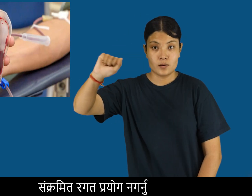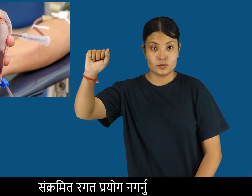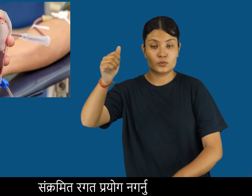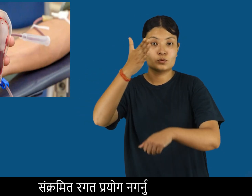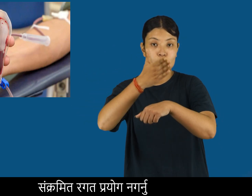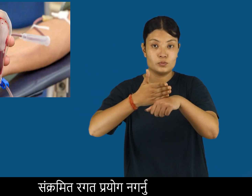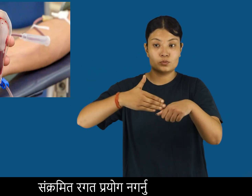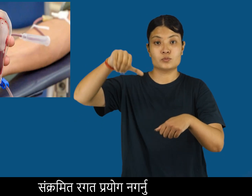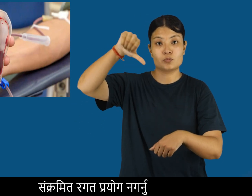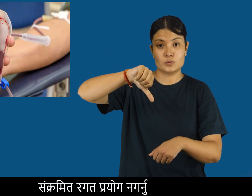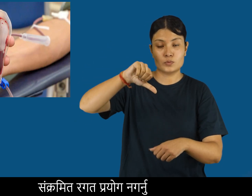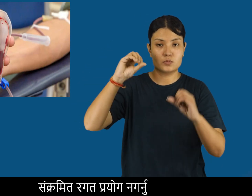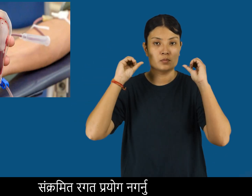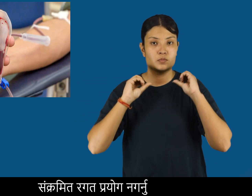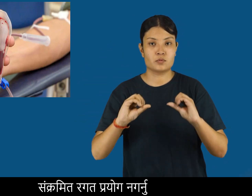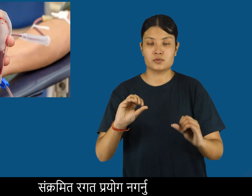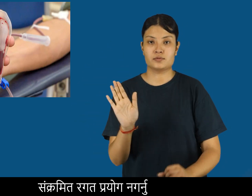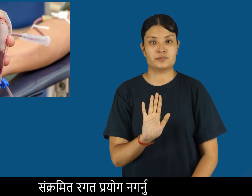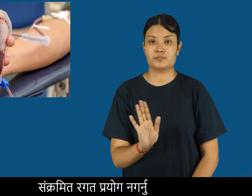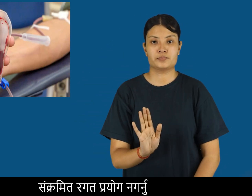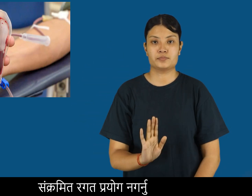संक्रमित व्यक्तिको रगत प्रयोग नगर्नु,